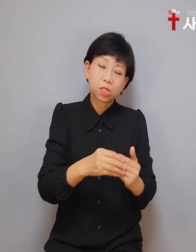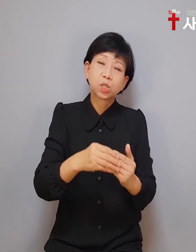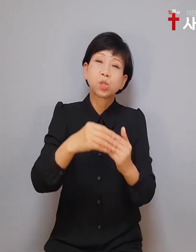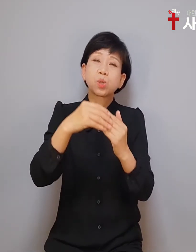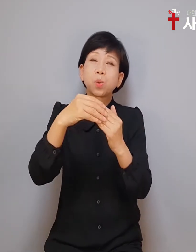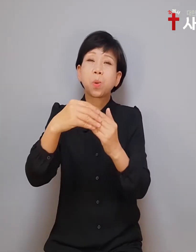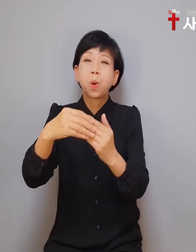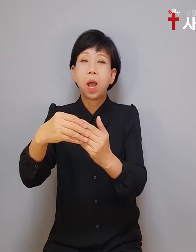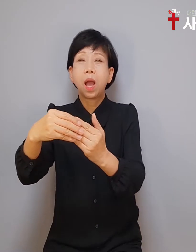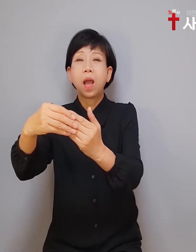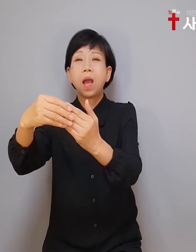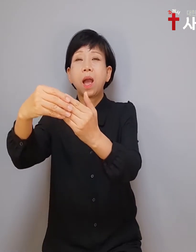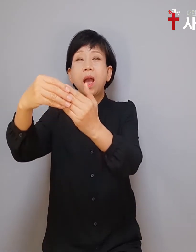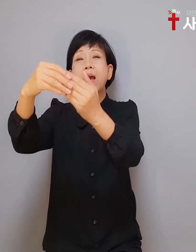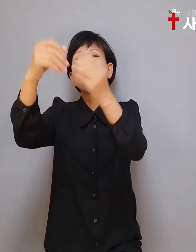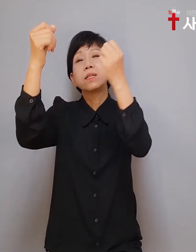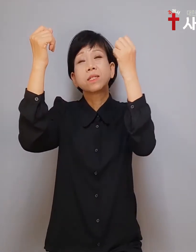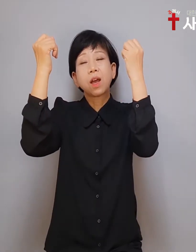여기까지